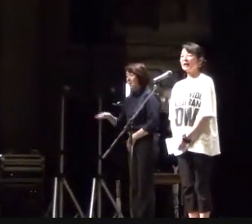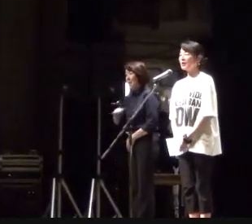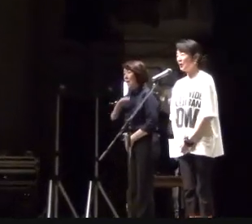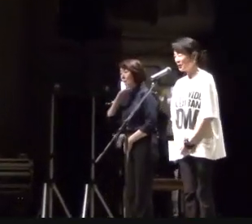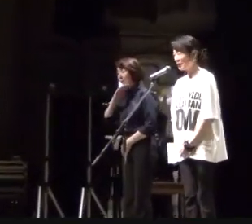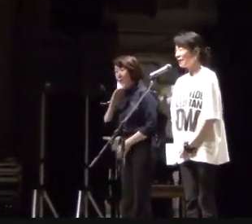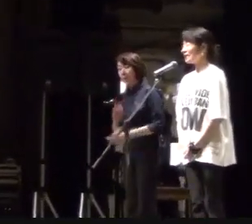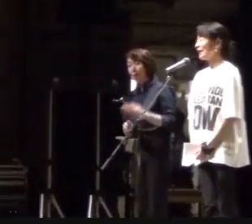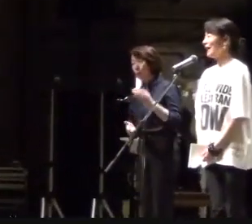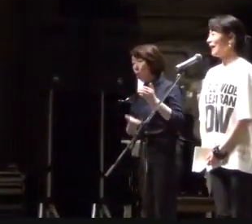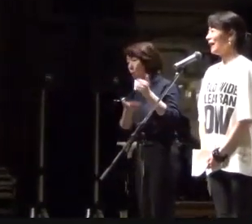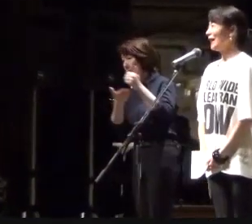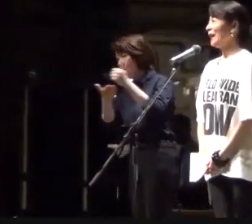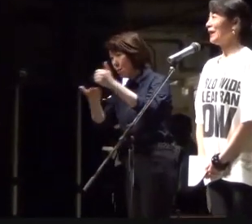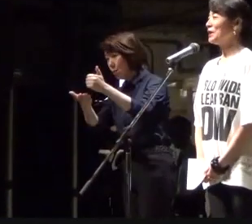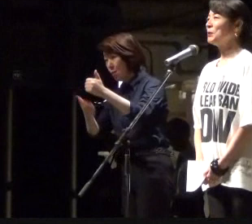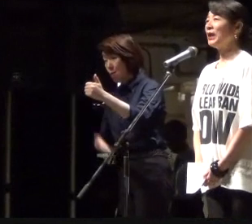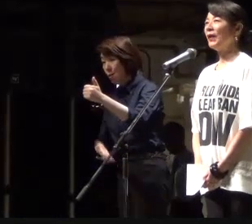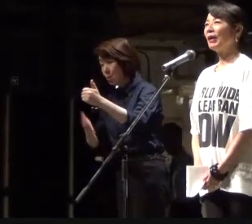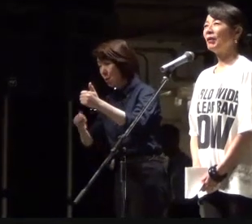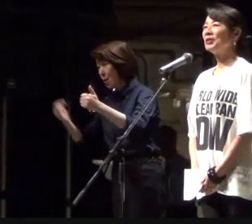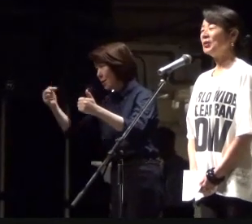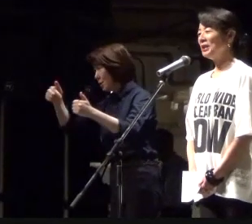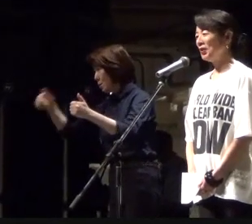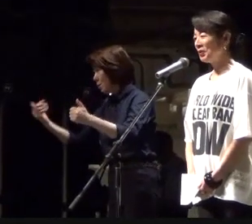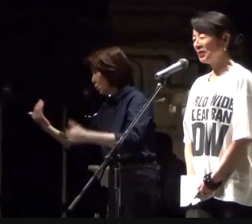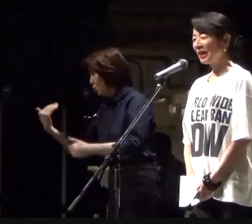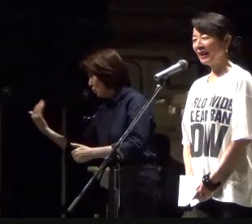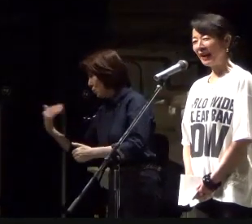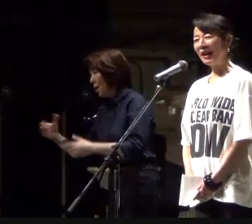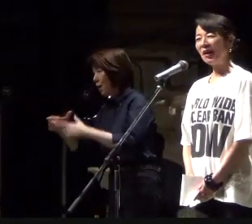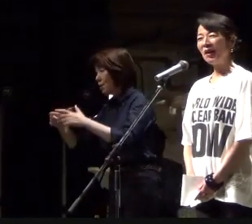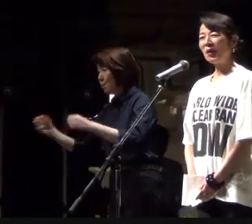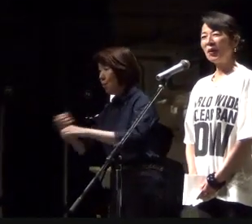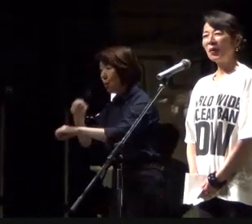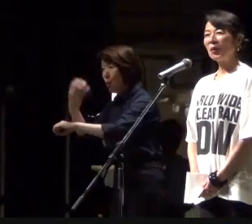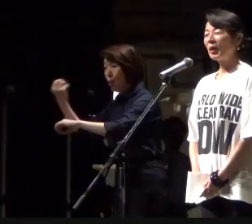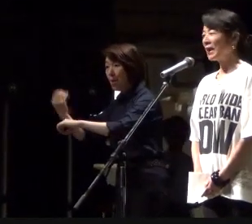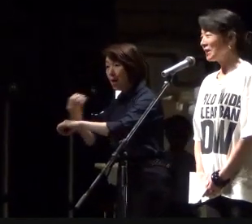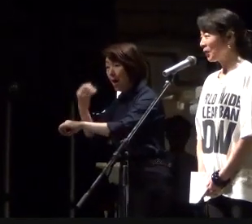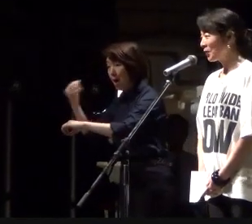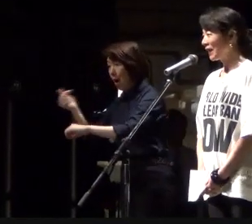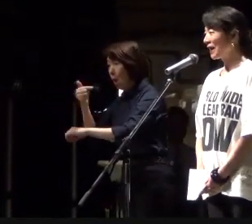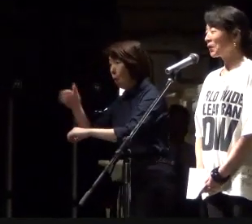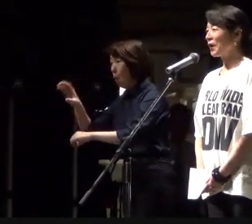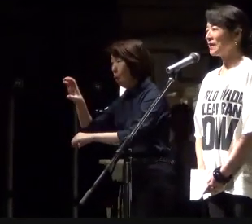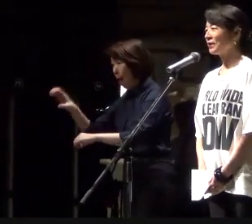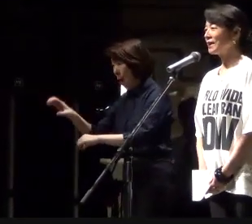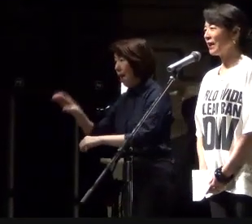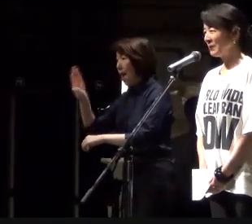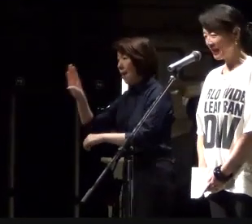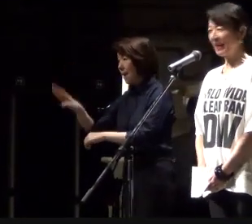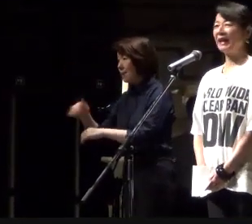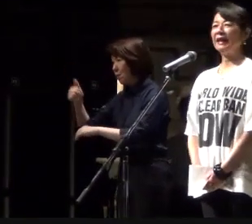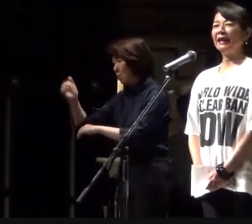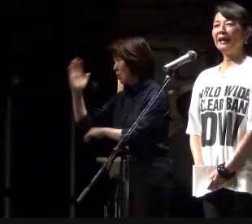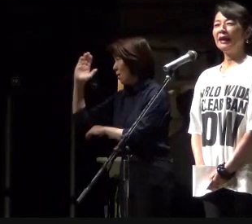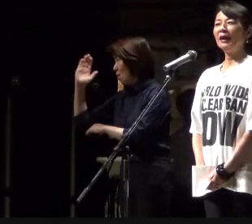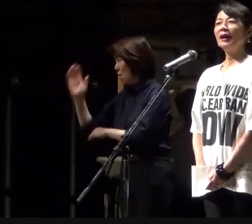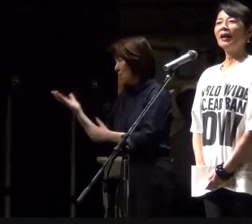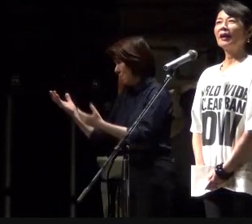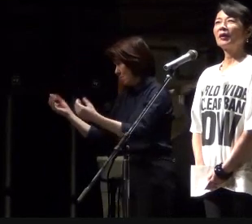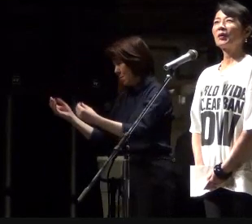かねこの方の登場です。一部では本当に日本の宝、大江健三郎さんが講演してくださいました